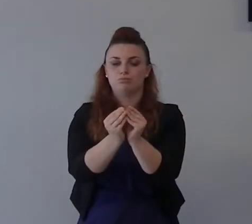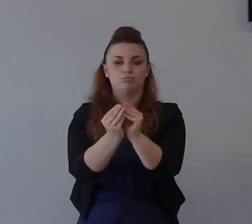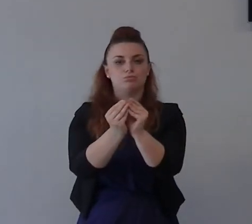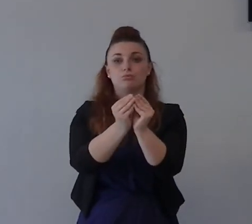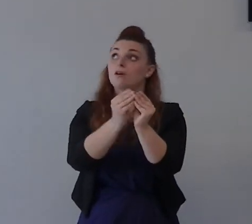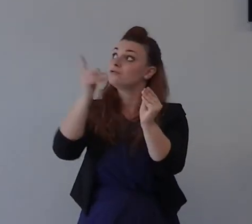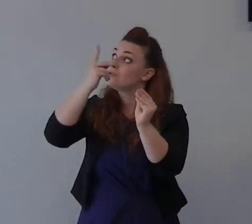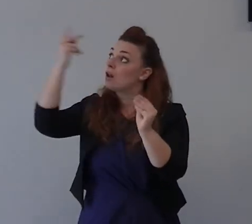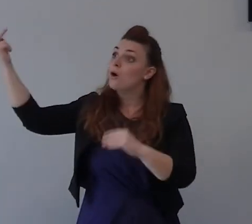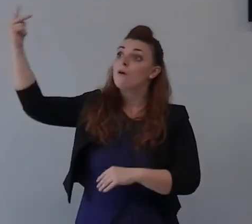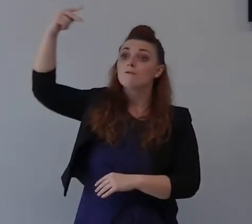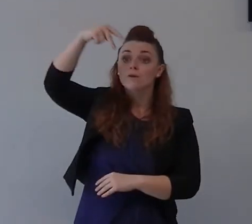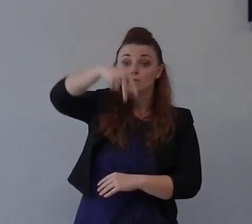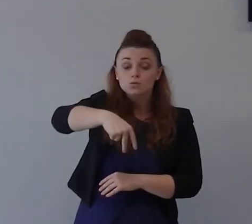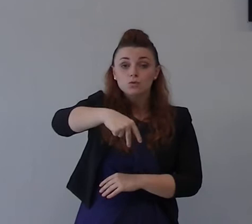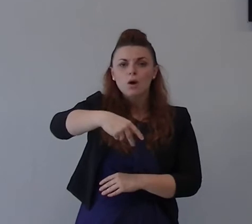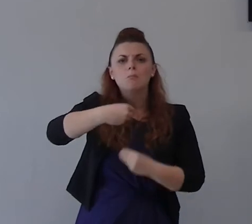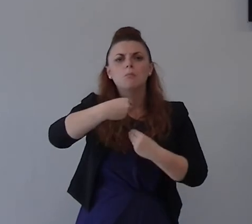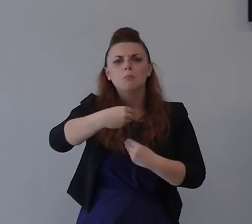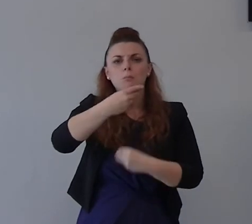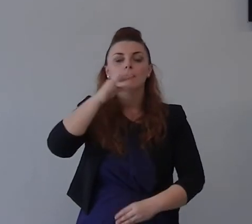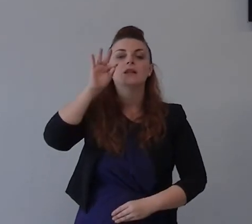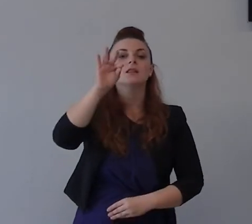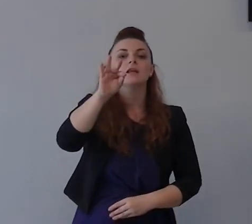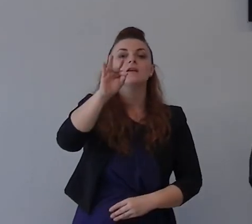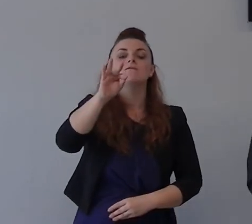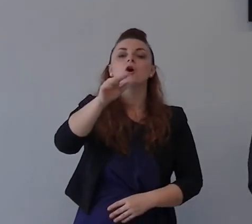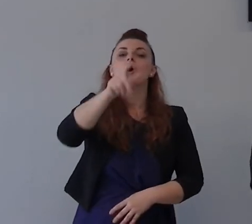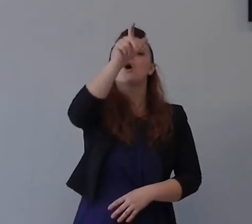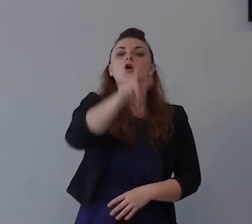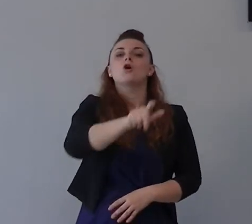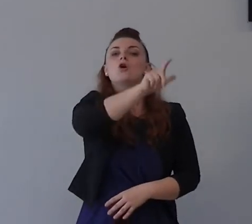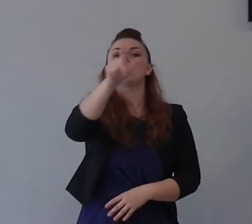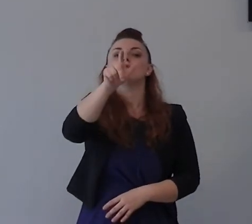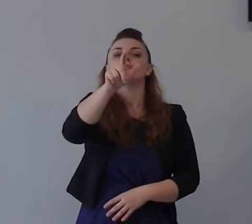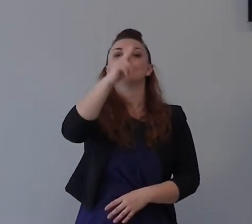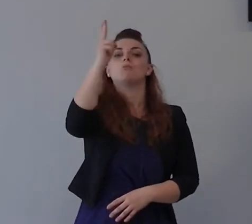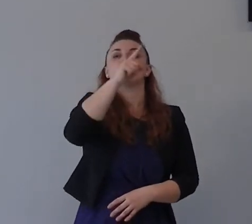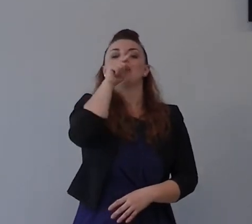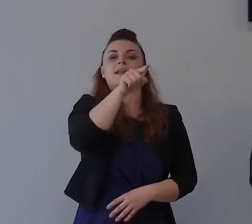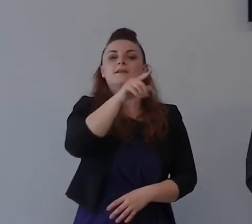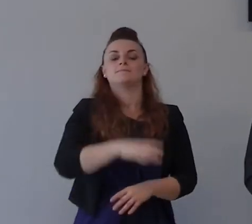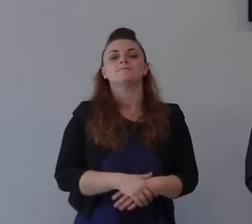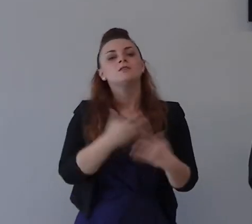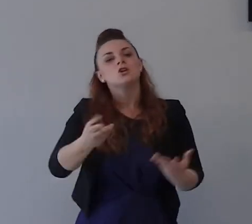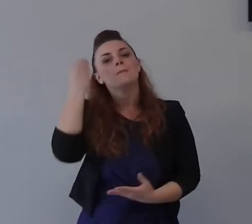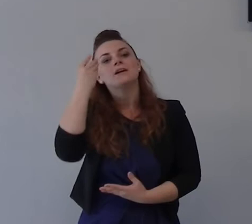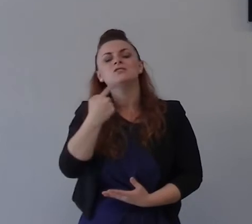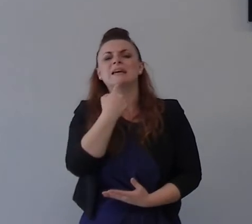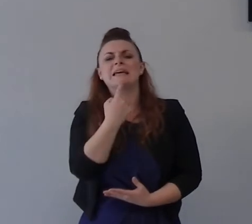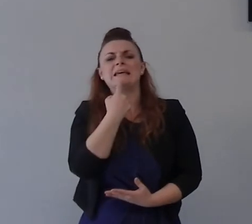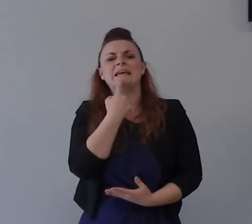croce. Allora mi domando io, chi è il sordo? Chi è il muto?